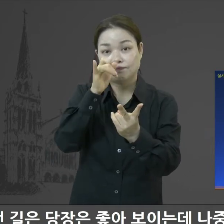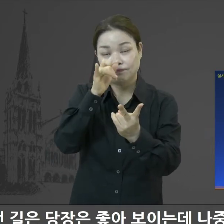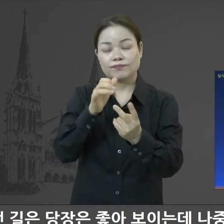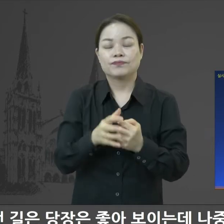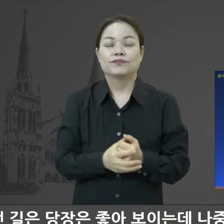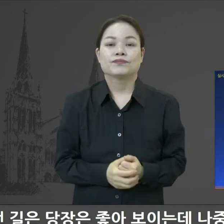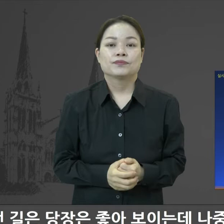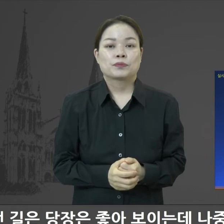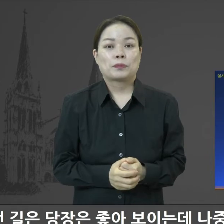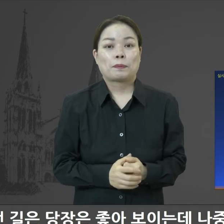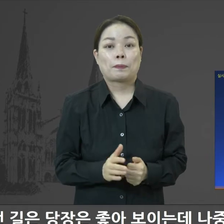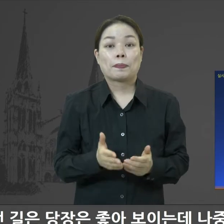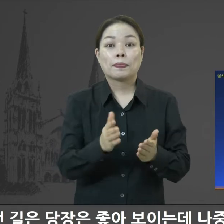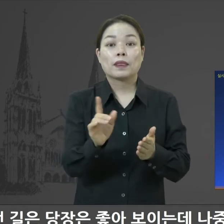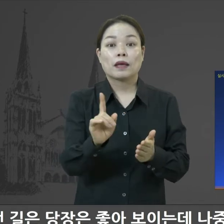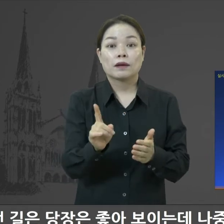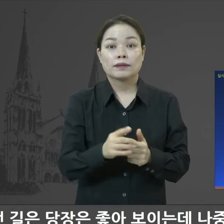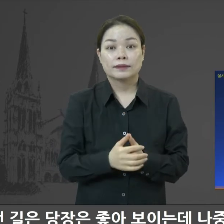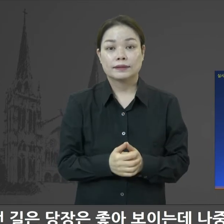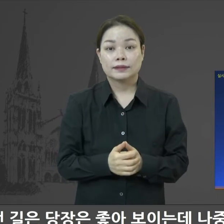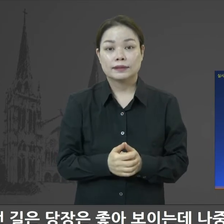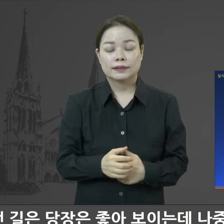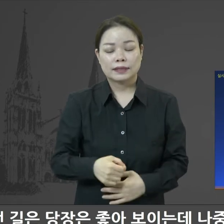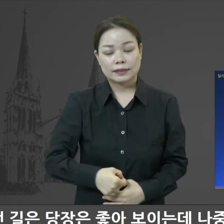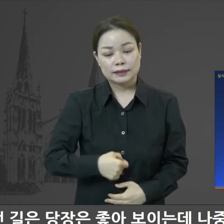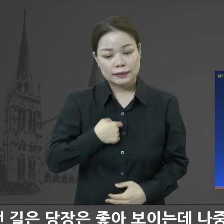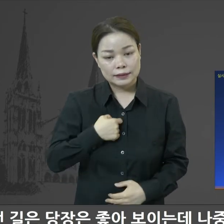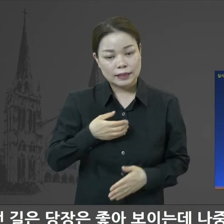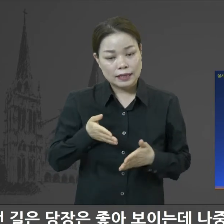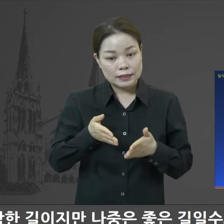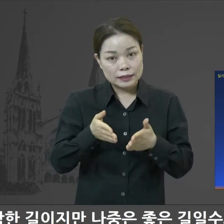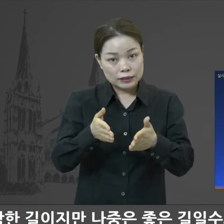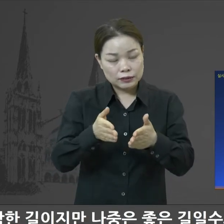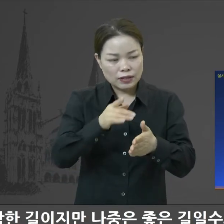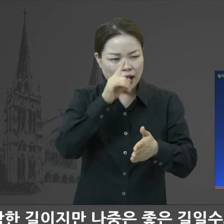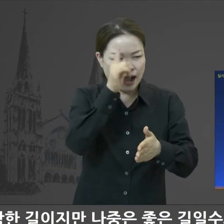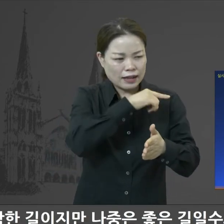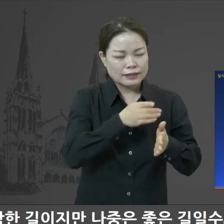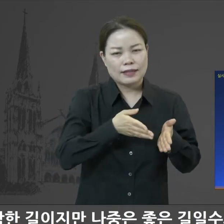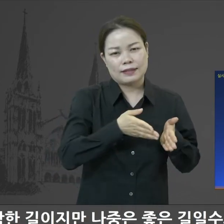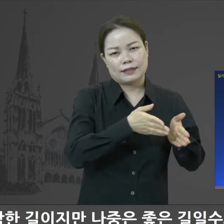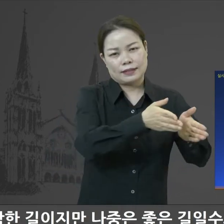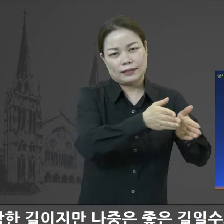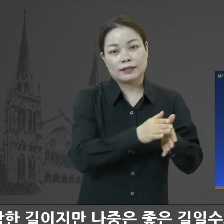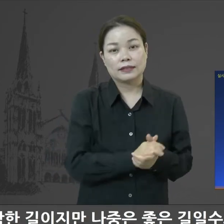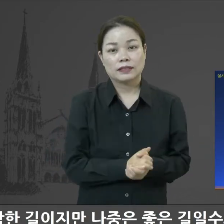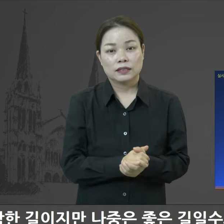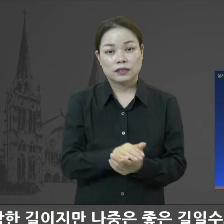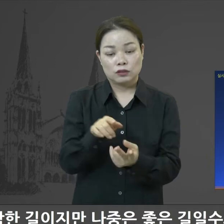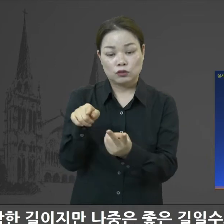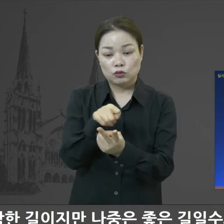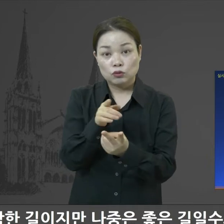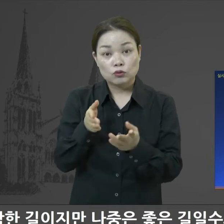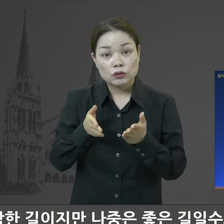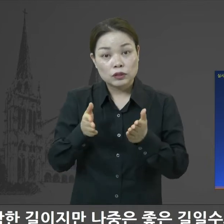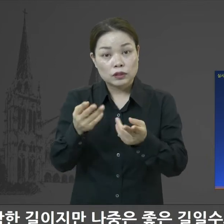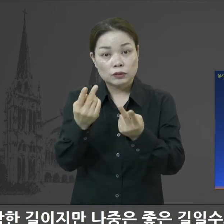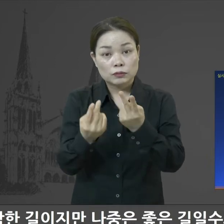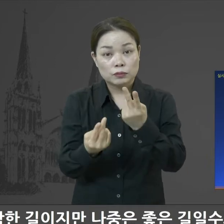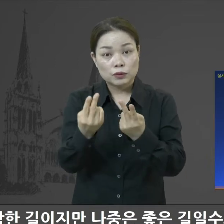말합니다. 그 길이 무엇입니까? 의인의 길과 악인의 길입니다. 두 길을 한번 비교해